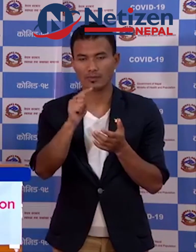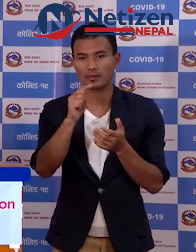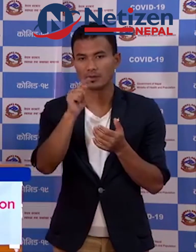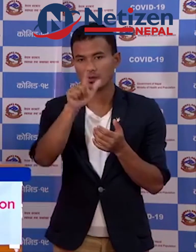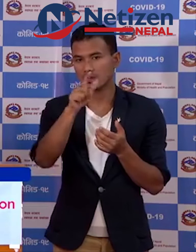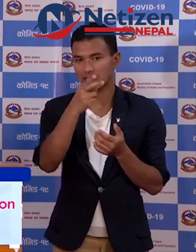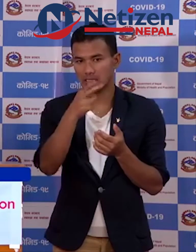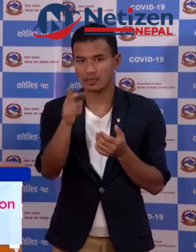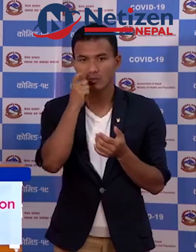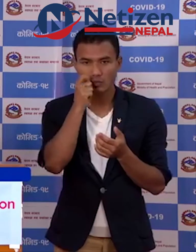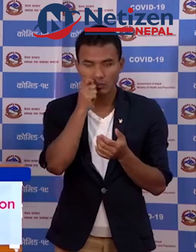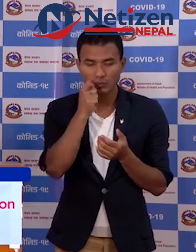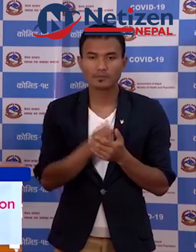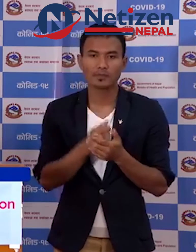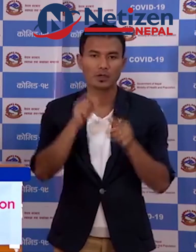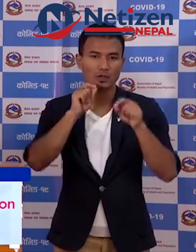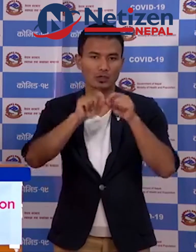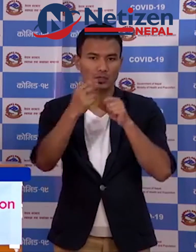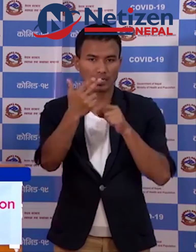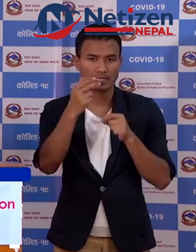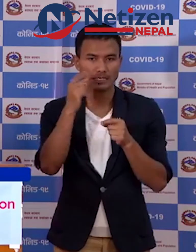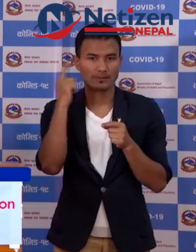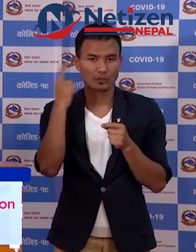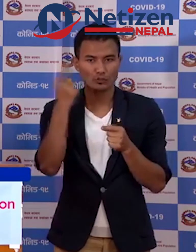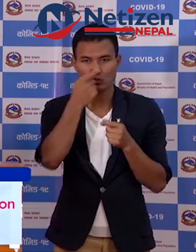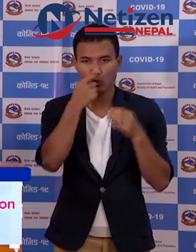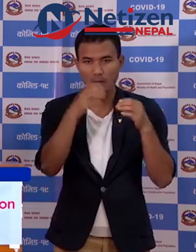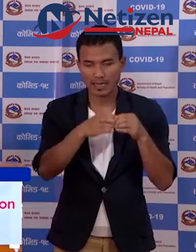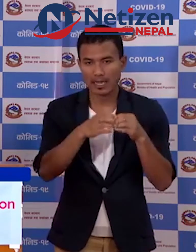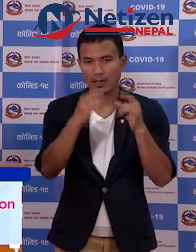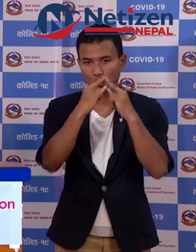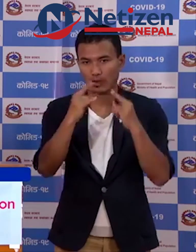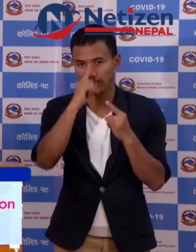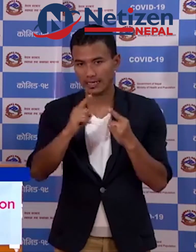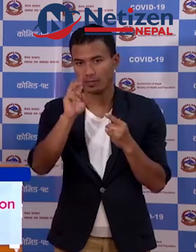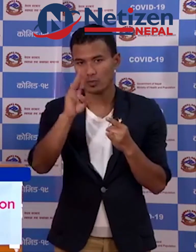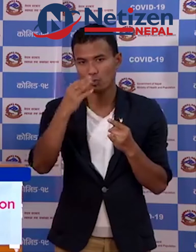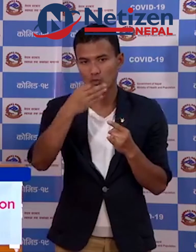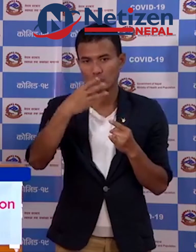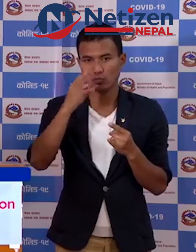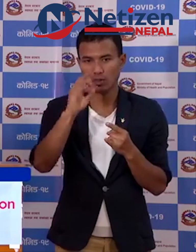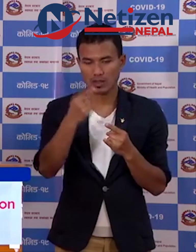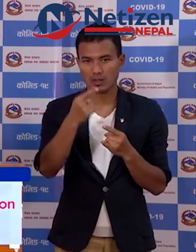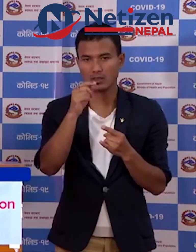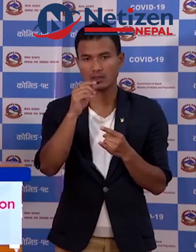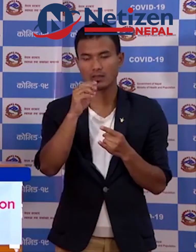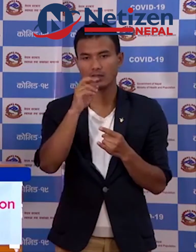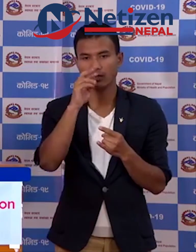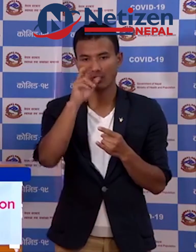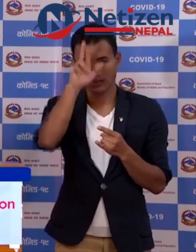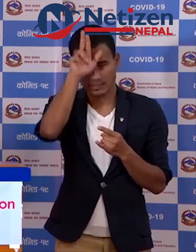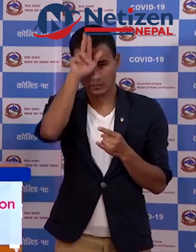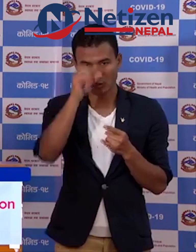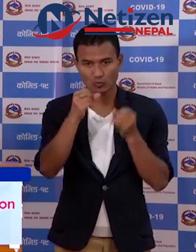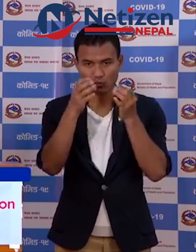पजोहाका 7 जना पुरुष, सर्लाही विष्णु गाउँपालिका क्वारेन्टिन, मधुबन क्वारेन्टिन, ब्रह्मपुरी क्वारेन्टिन,